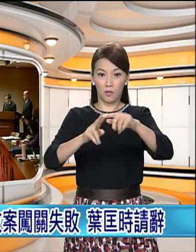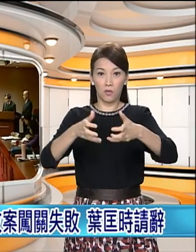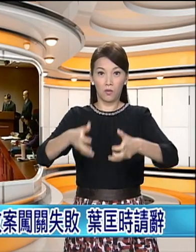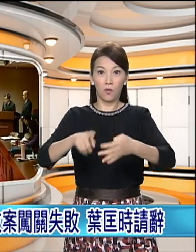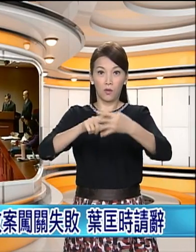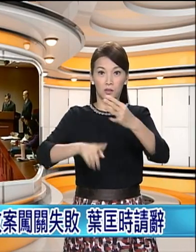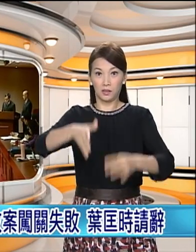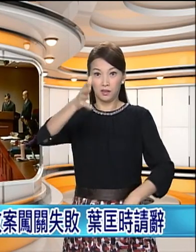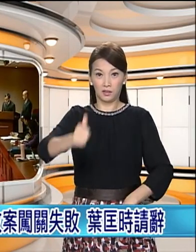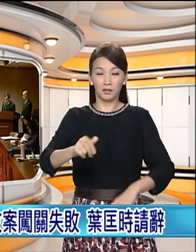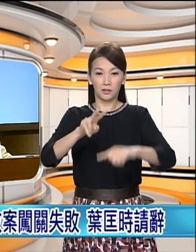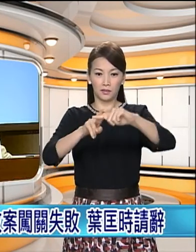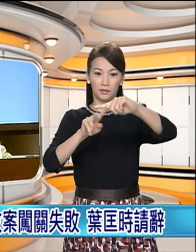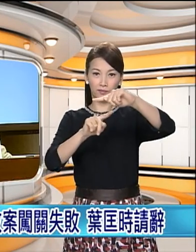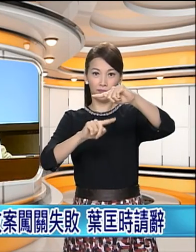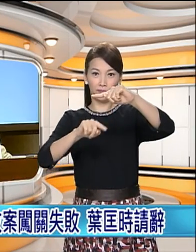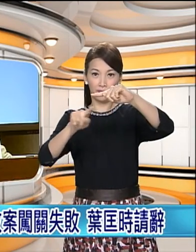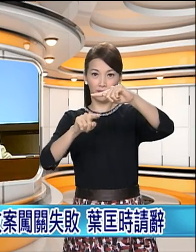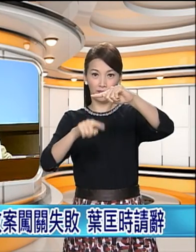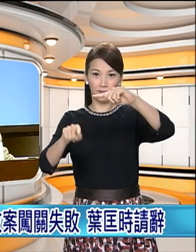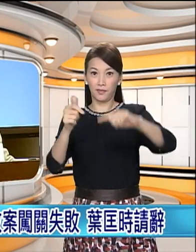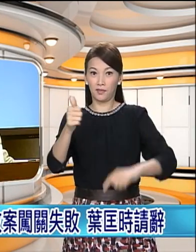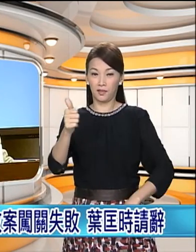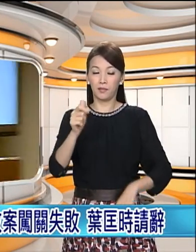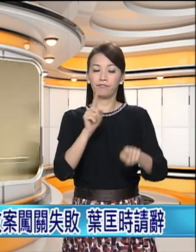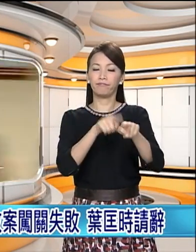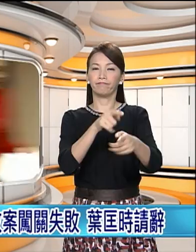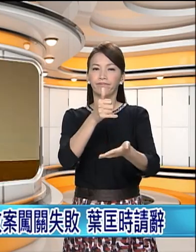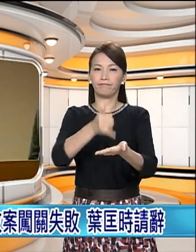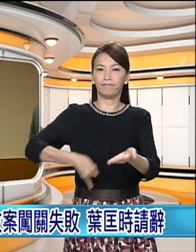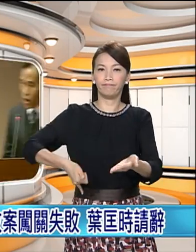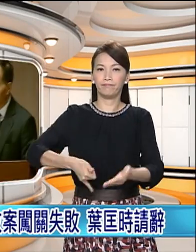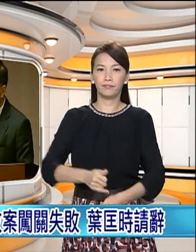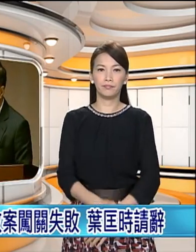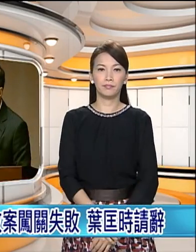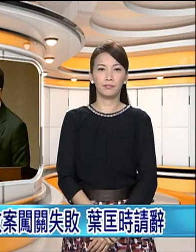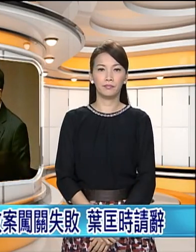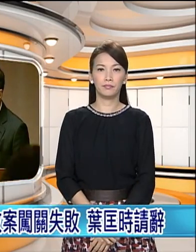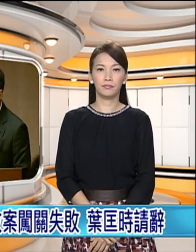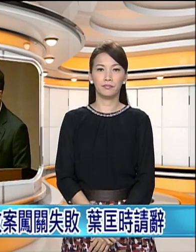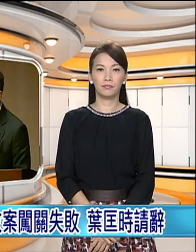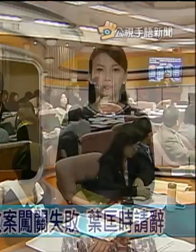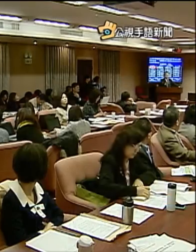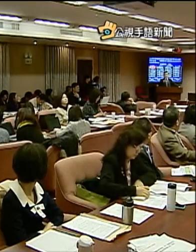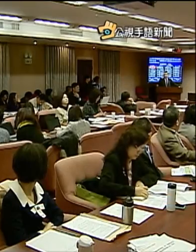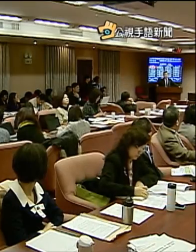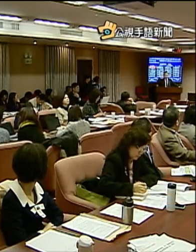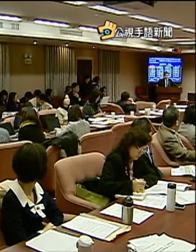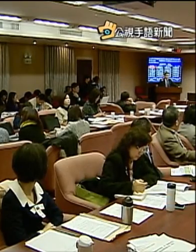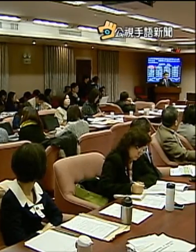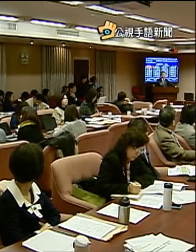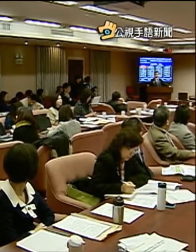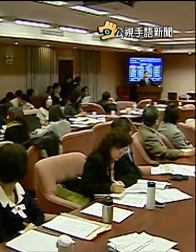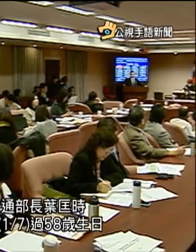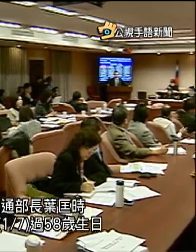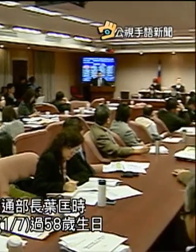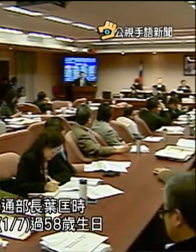司董事长范志强随后也跟进宣布请辞。 交通部长叶匡时今天